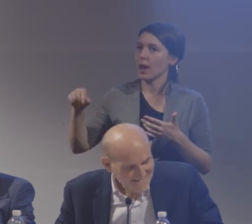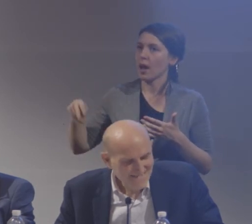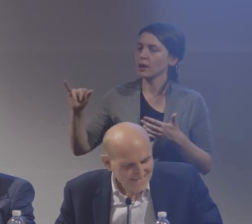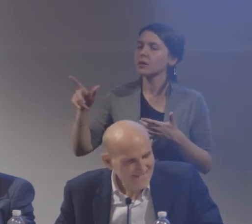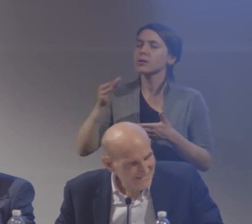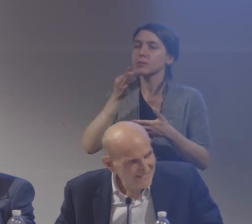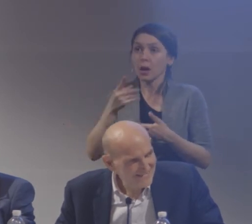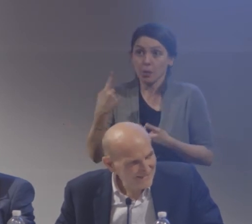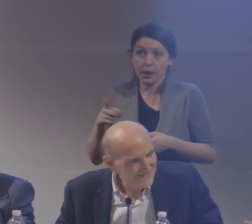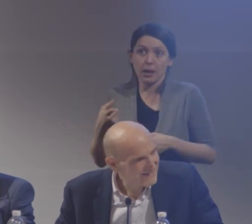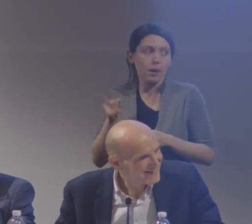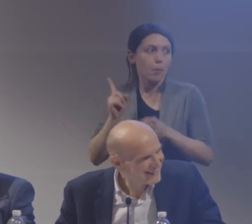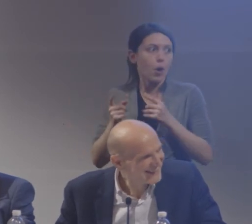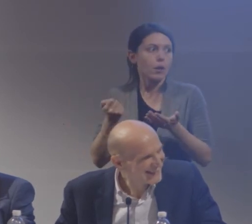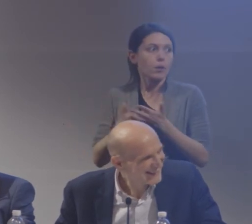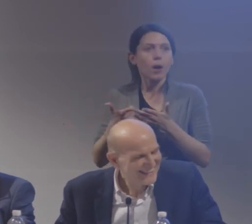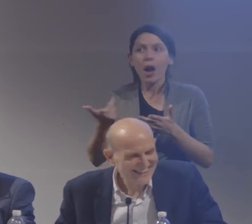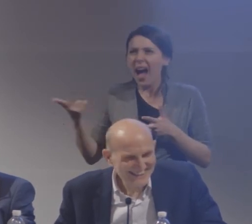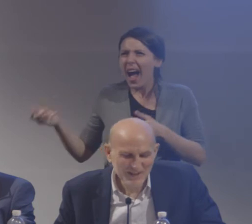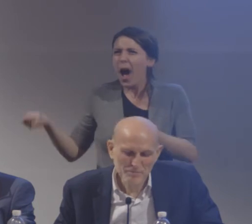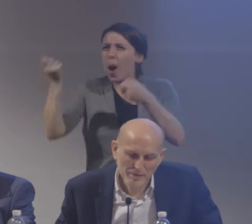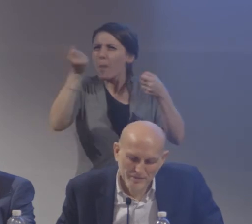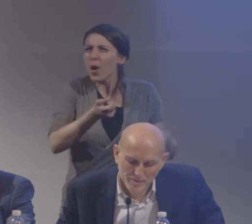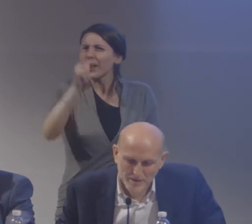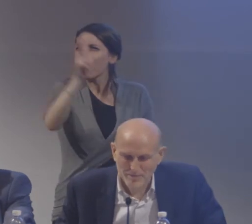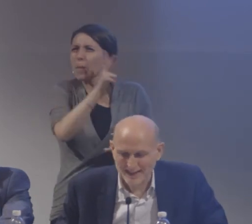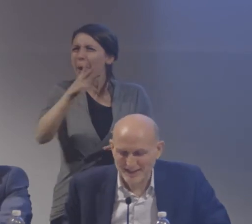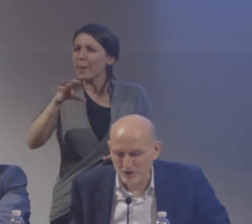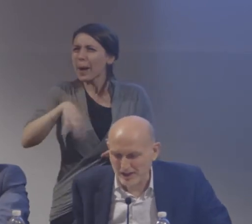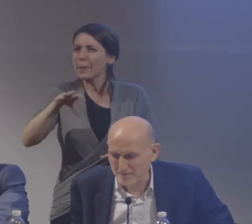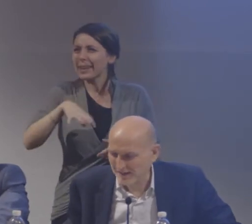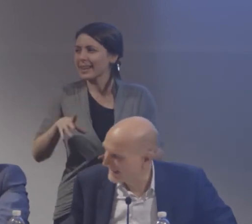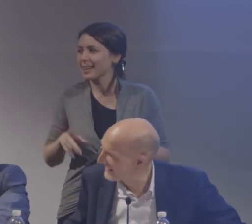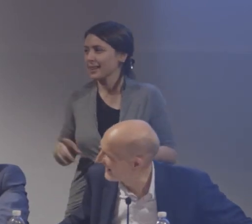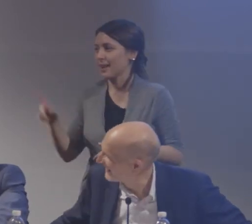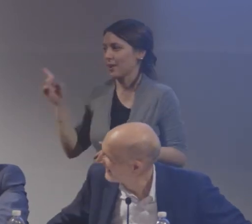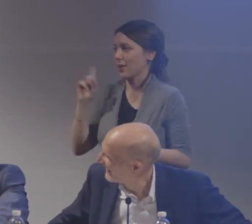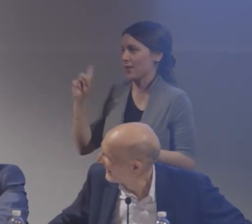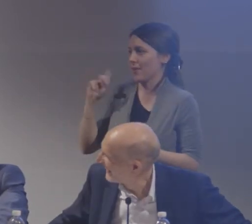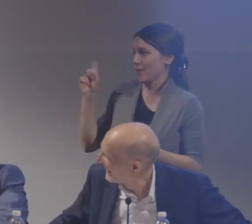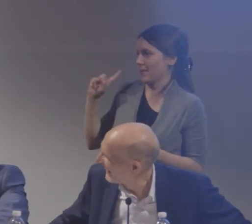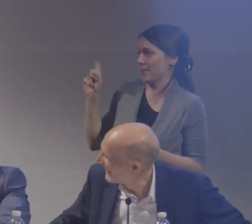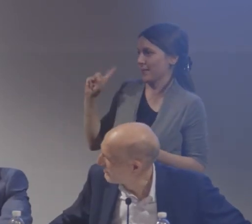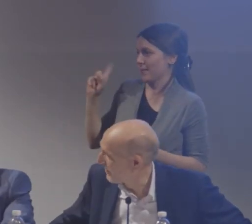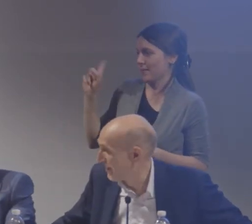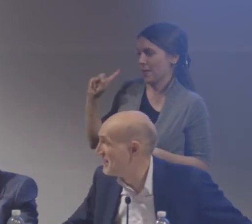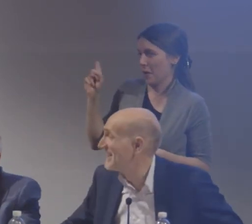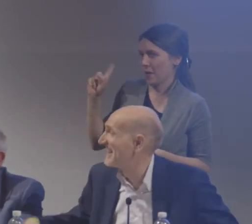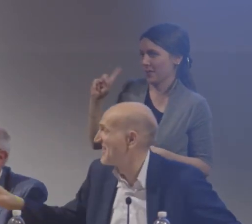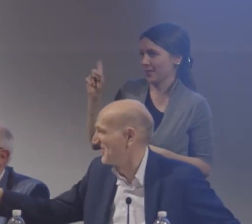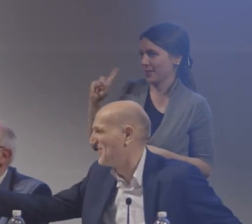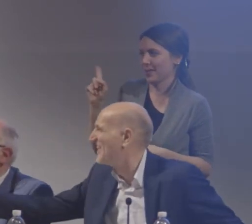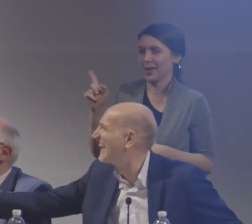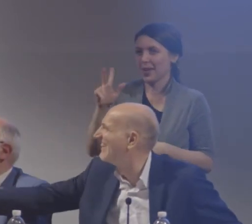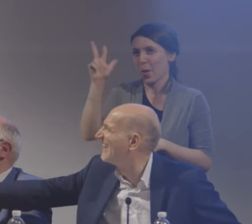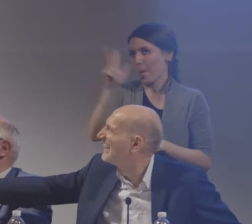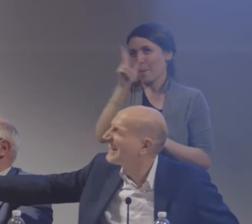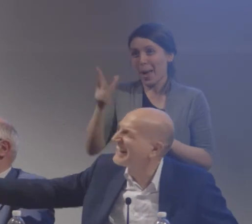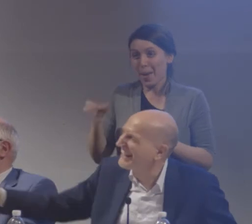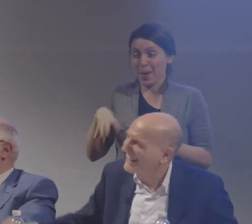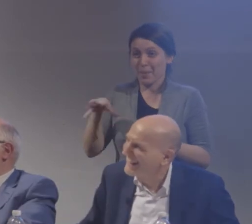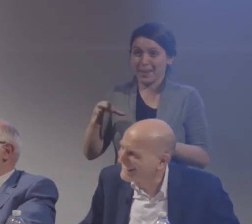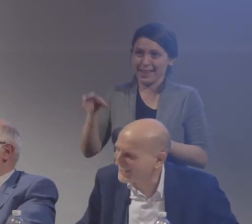politico straordinario. Portiamo il Papa al Ministero. Il Papa va a Barbiana, no, non andiamo, no, al Ministero. Grazie, no. Il Papa al Ministero, ci mettiamo,